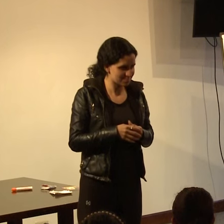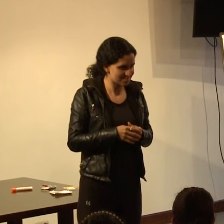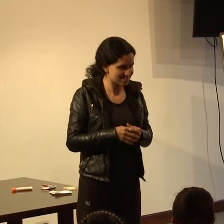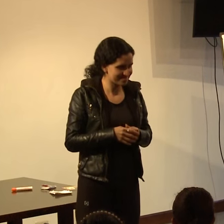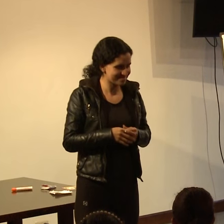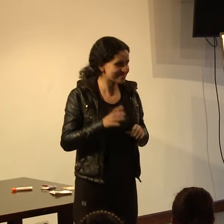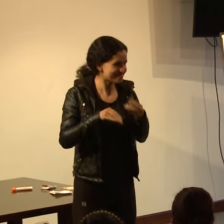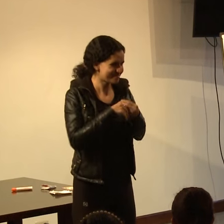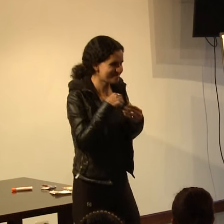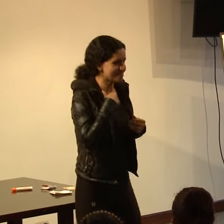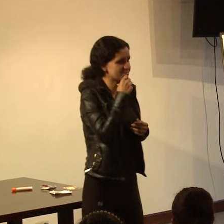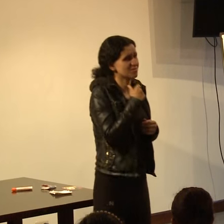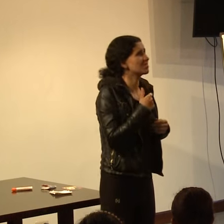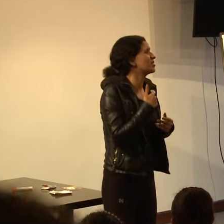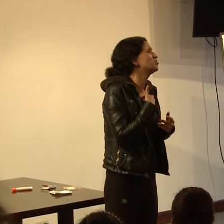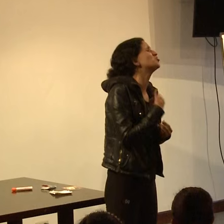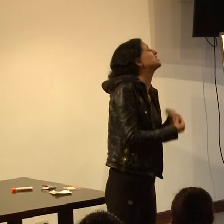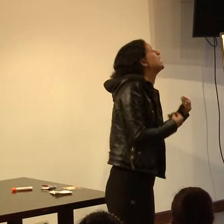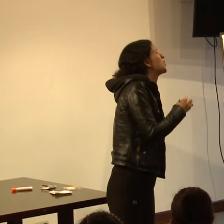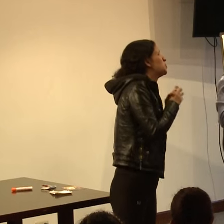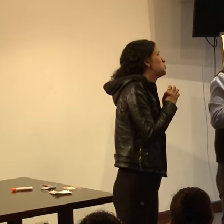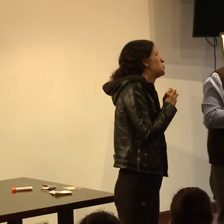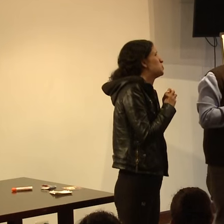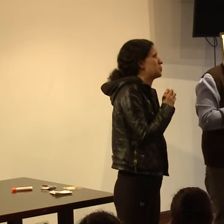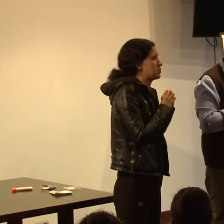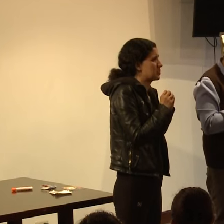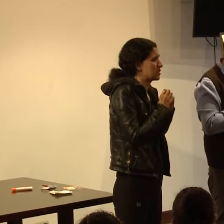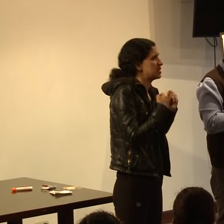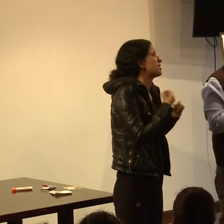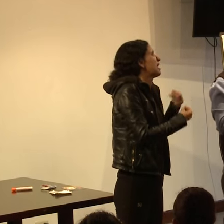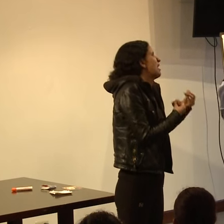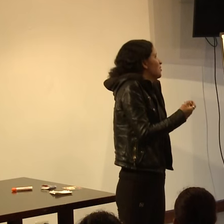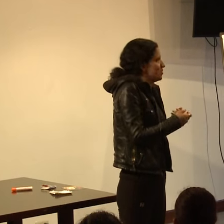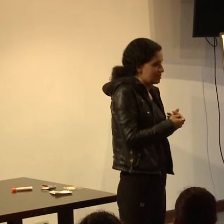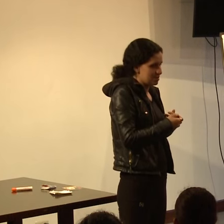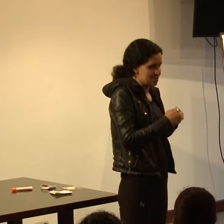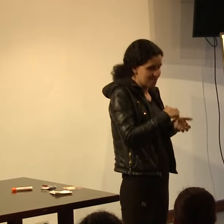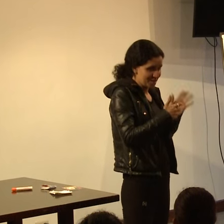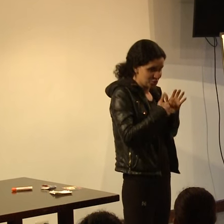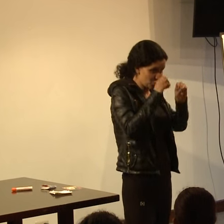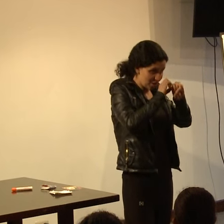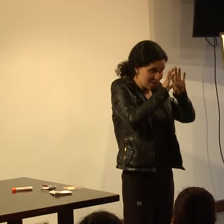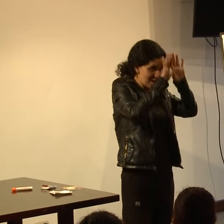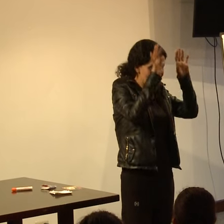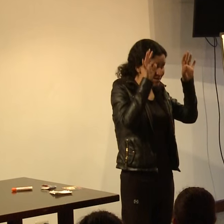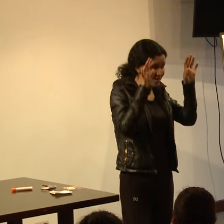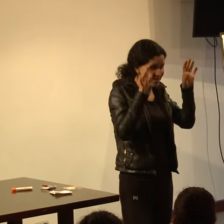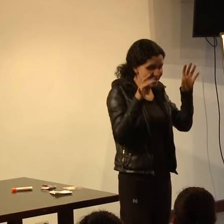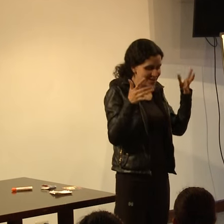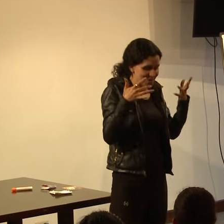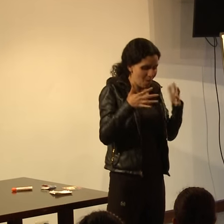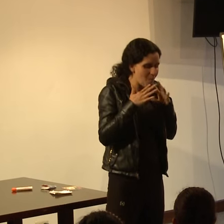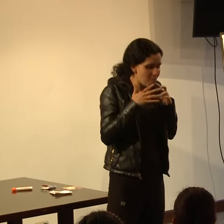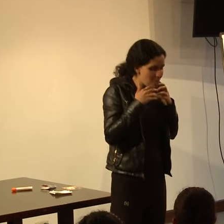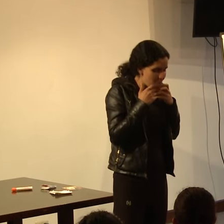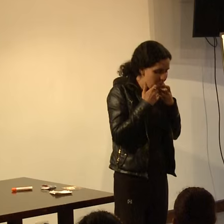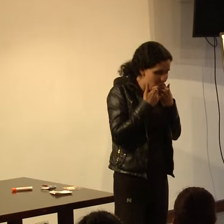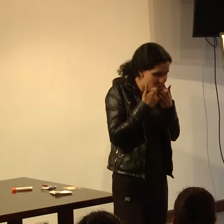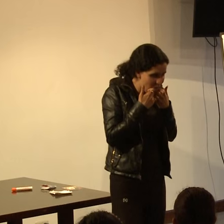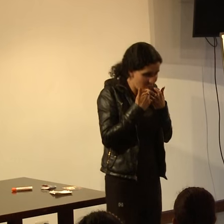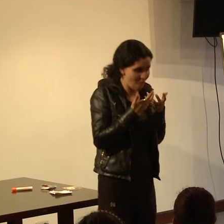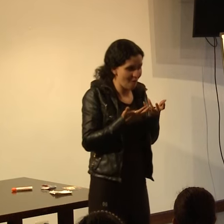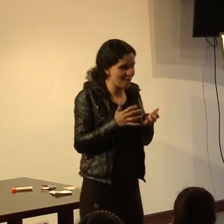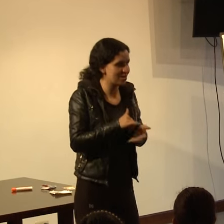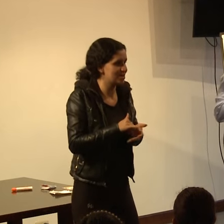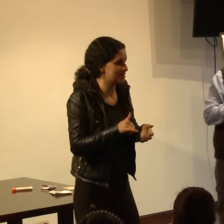ya, debe uno pregunta eso, y no porque no tenga claro lo que quiere preguntar, sino que no sabe verbalizarlo. Entonces uno también, así